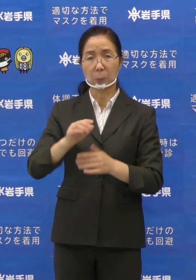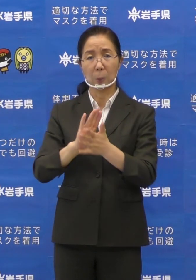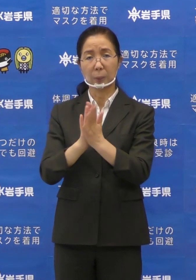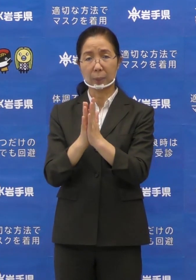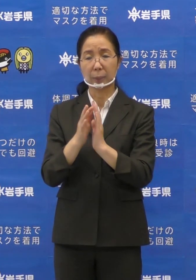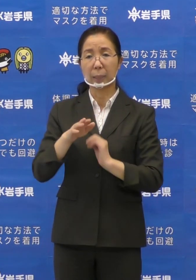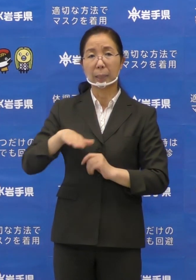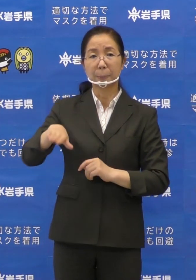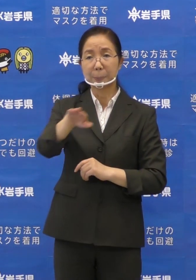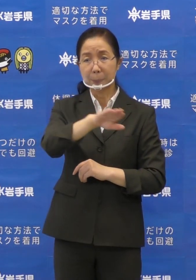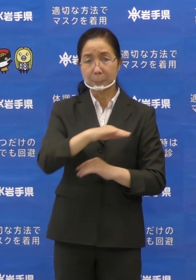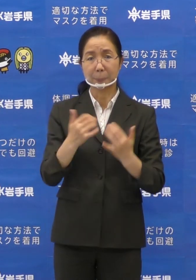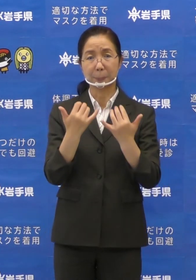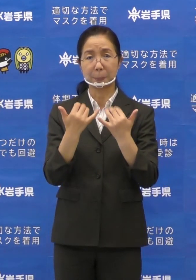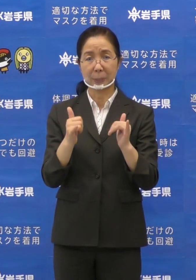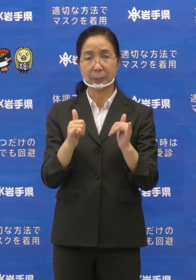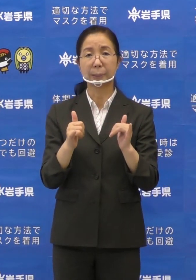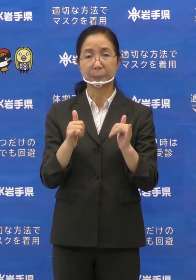有することで、